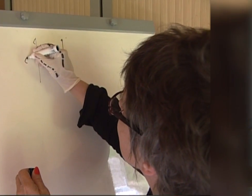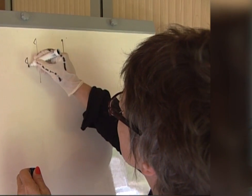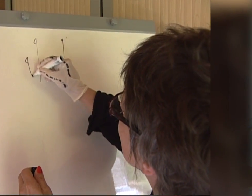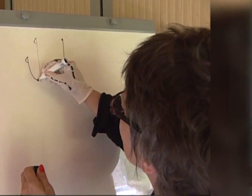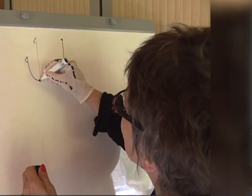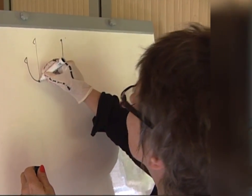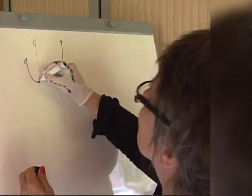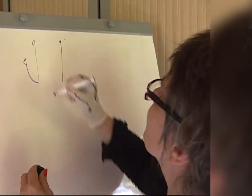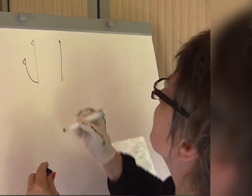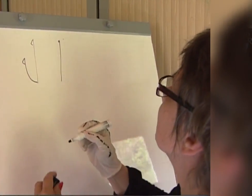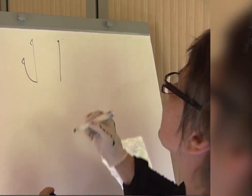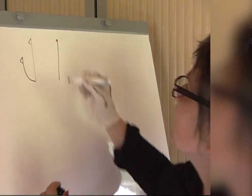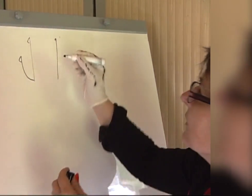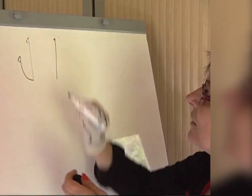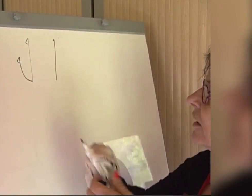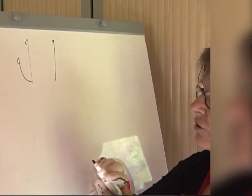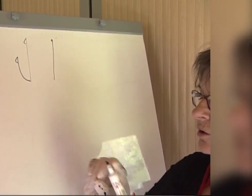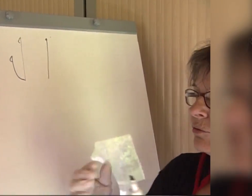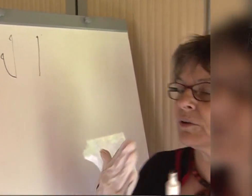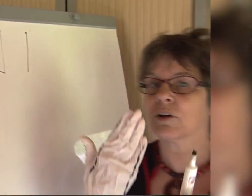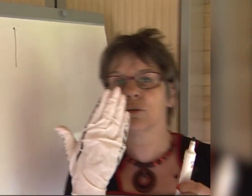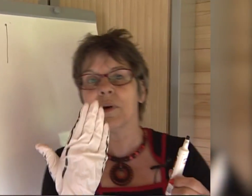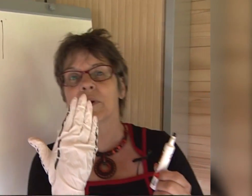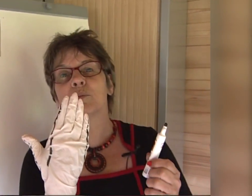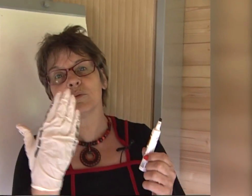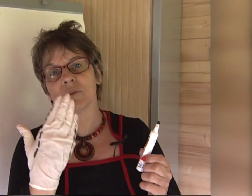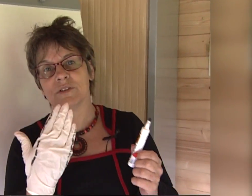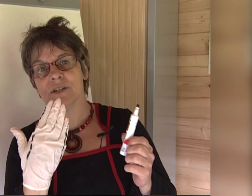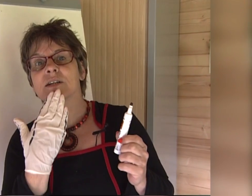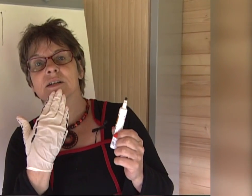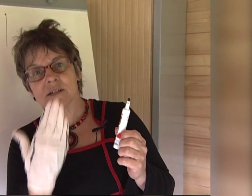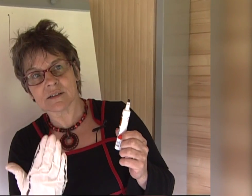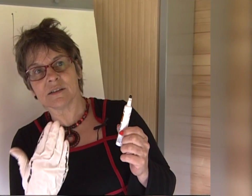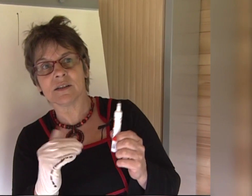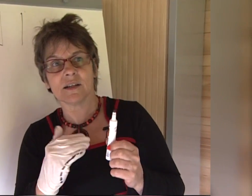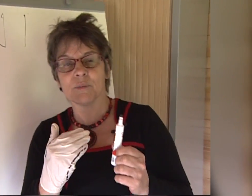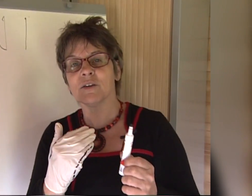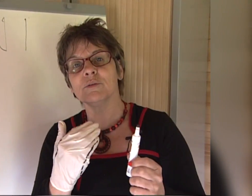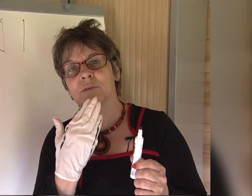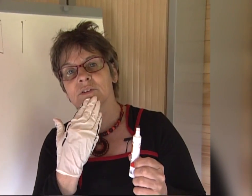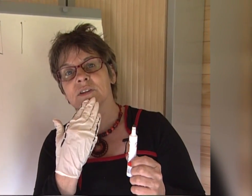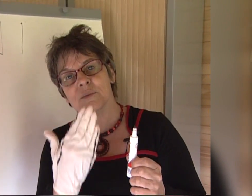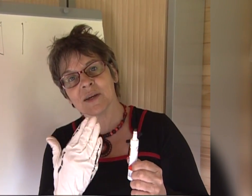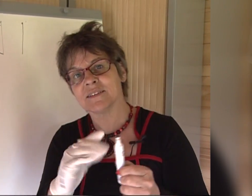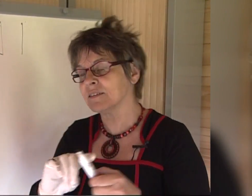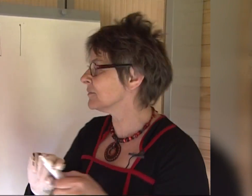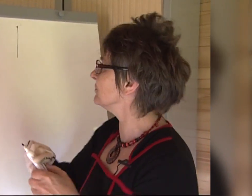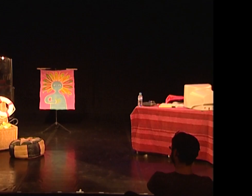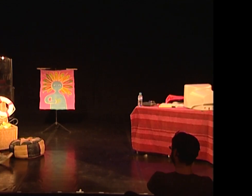moins. C'est technique, donc c'était très technique pendant 3 heures, et après, les gens me demandaient, mais comment vous en êtes venu là? Ils demandaient qu'on parle de